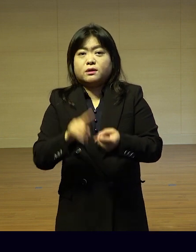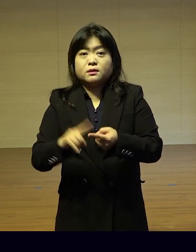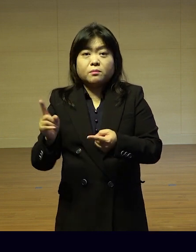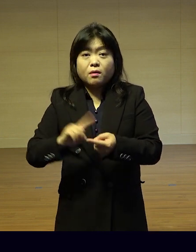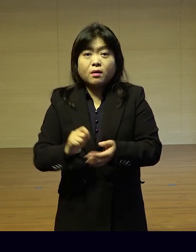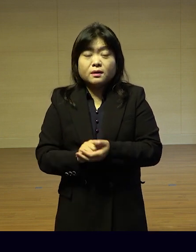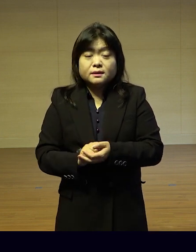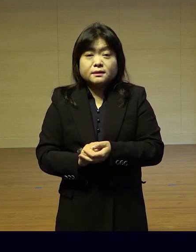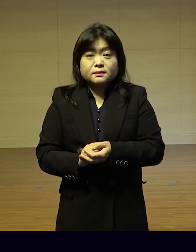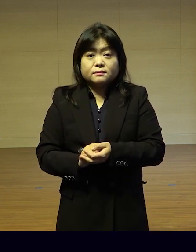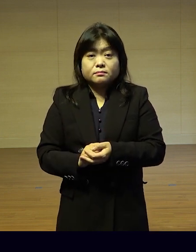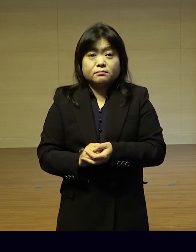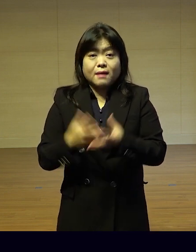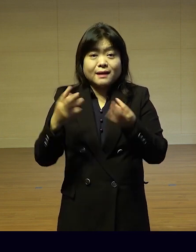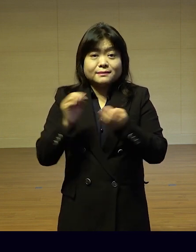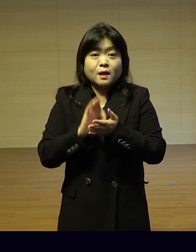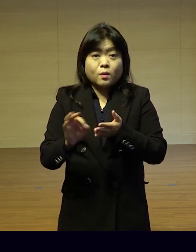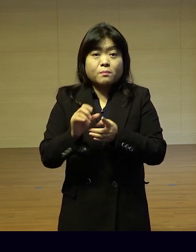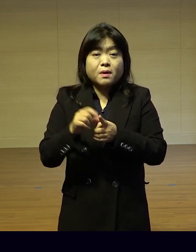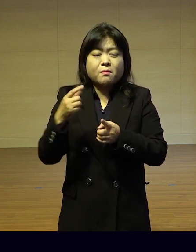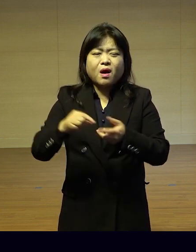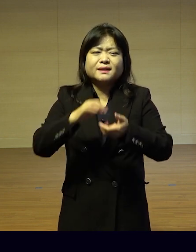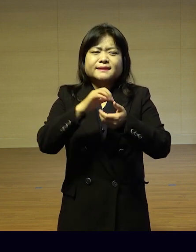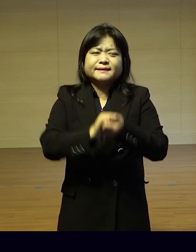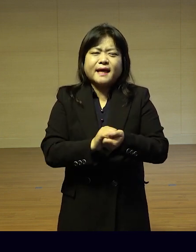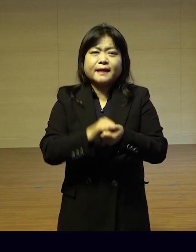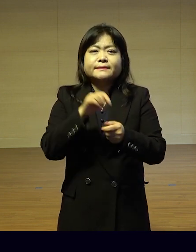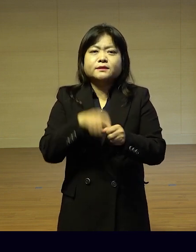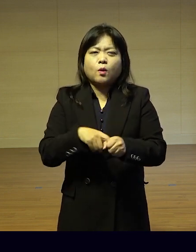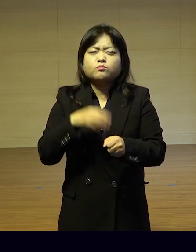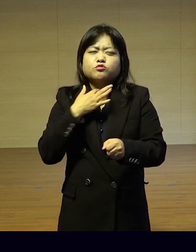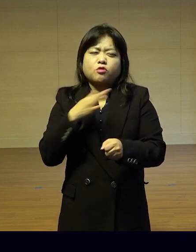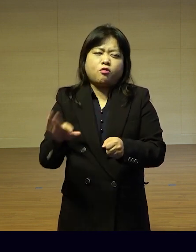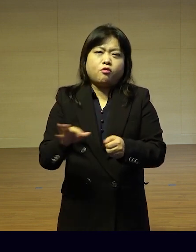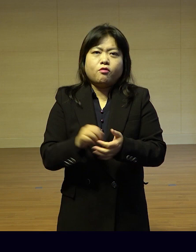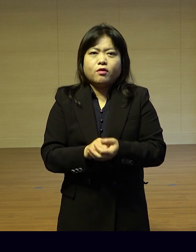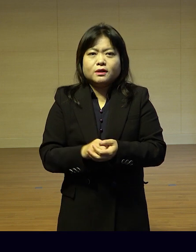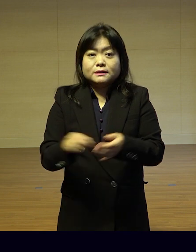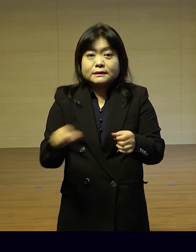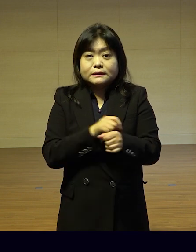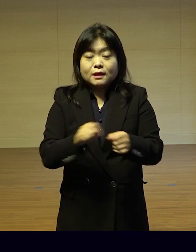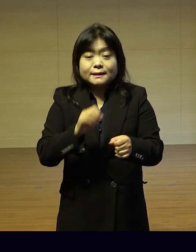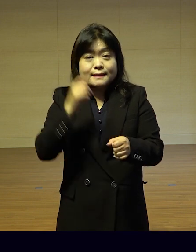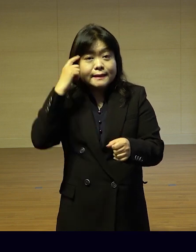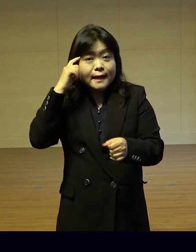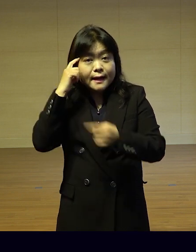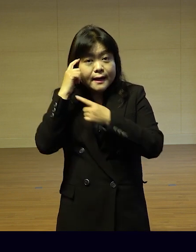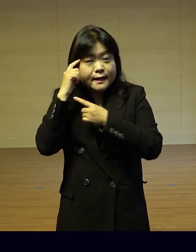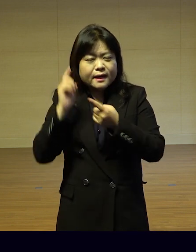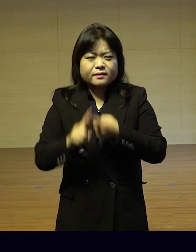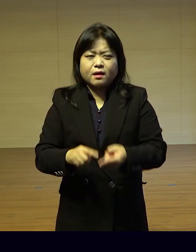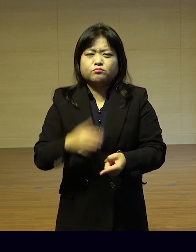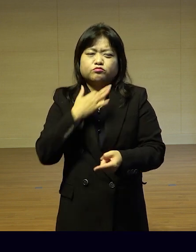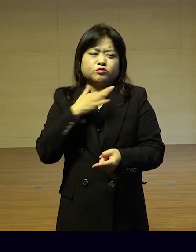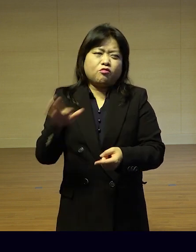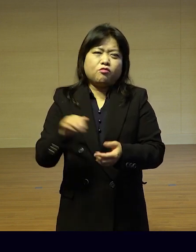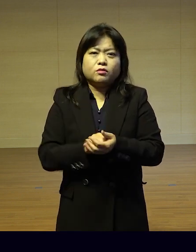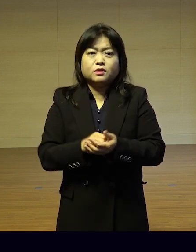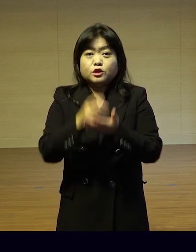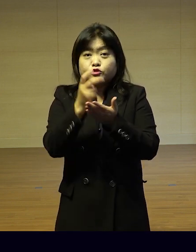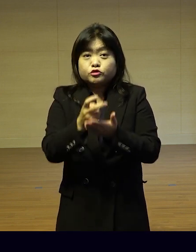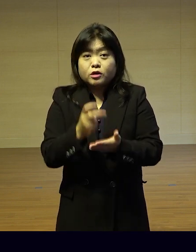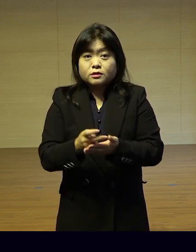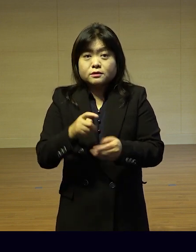아주 잘 쓰는 말인데, 제한적 부정, 특정한 사상의 부정, 또